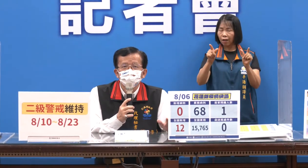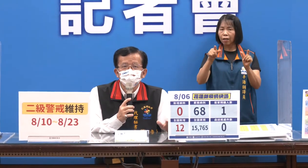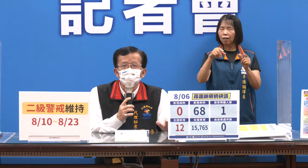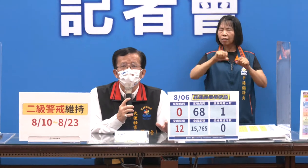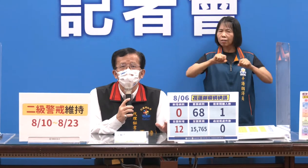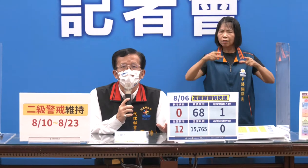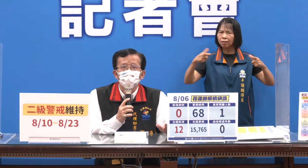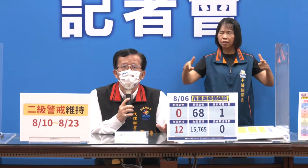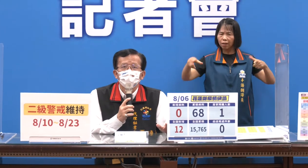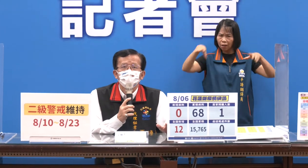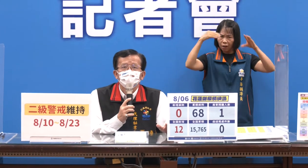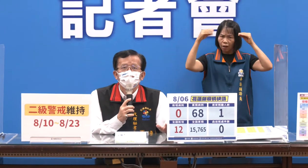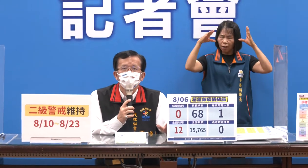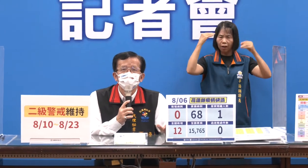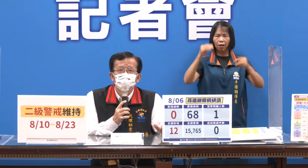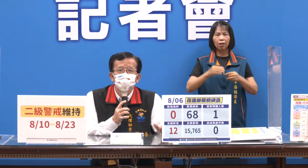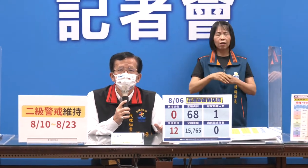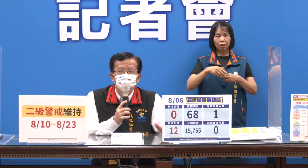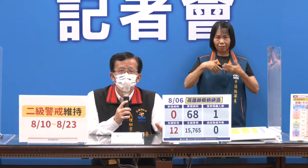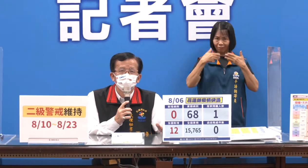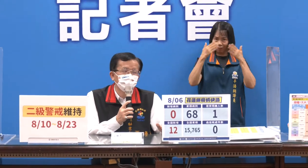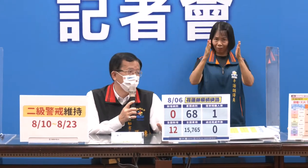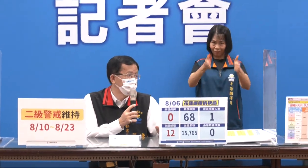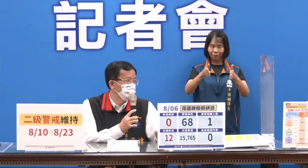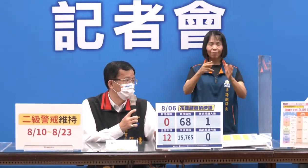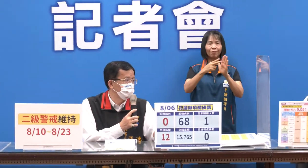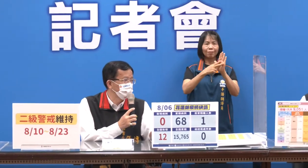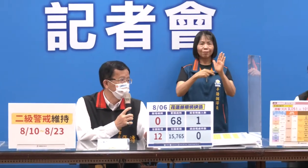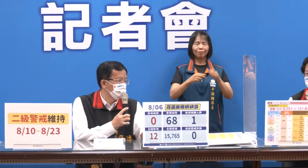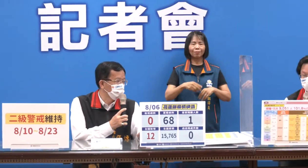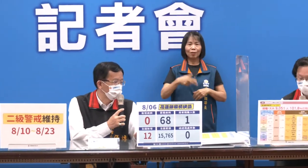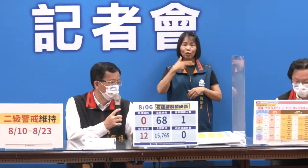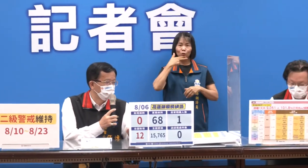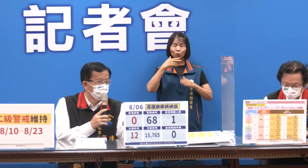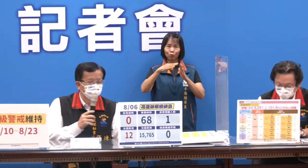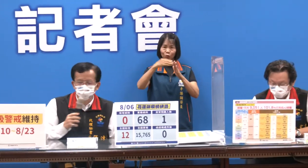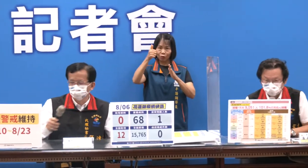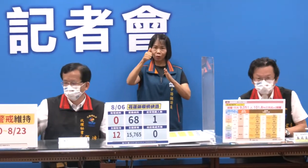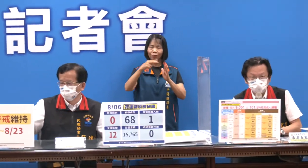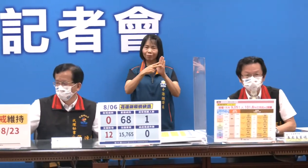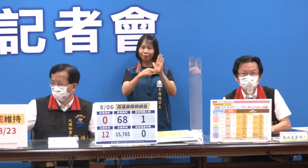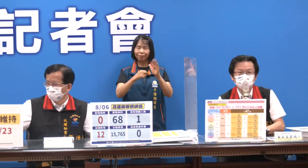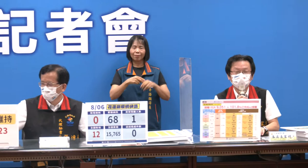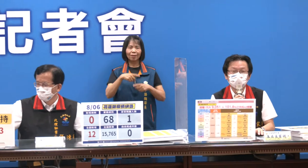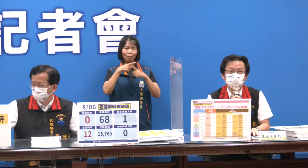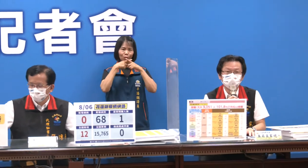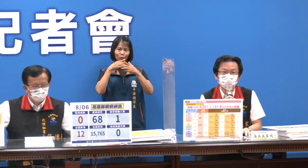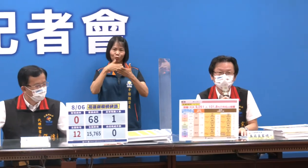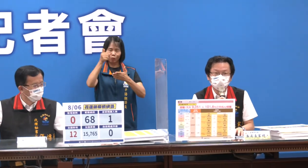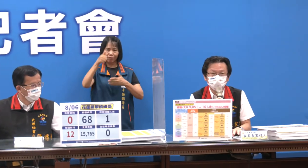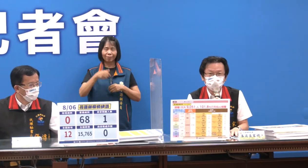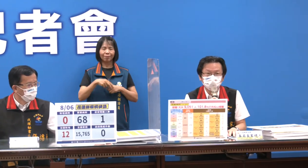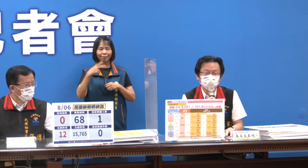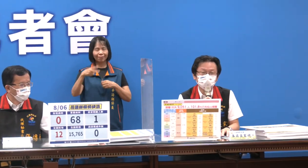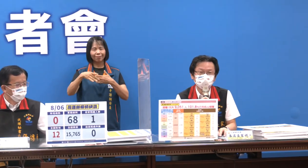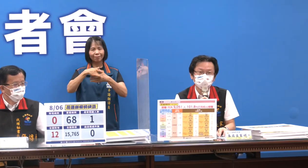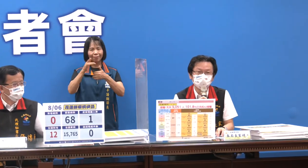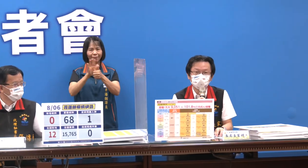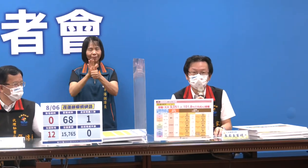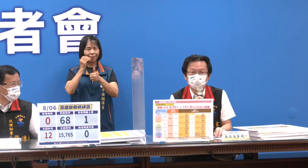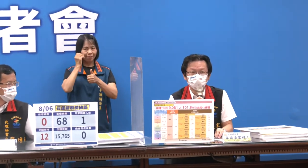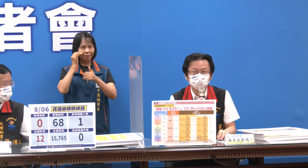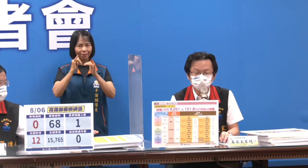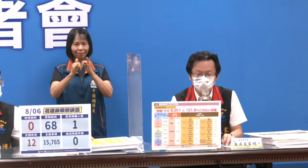关的资讯，很宝贵，来跟乡亲来做说明。现在请朱局长做说明。 好，秘书长，还有我们亲爱的花莲的乡